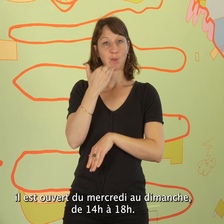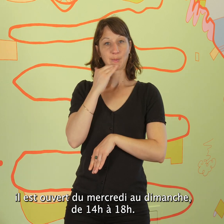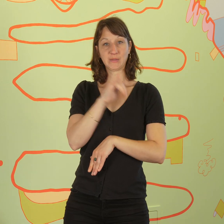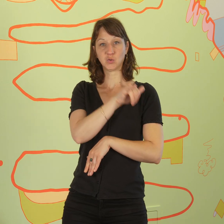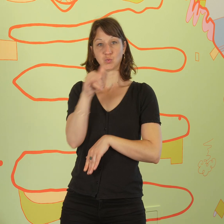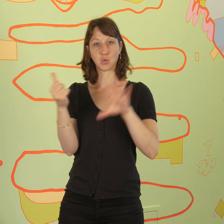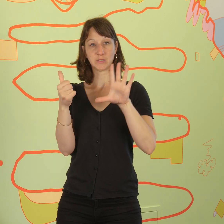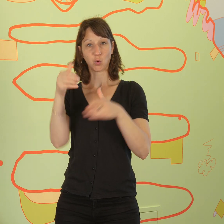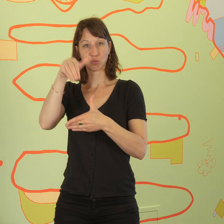h.